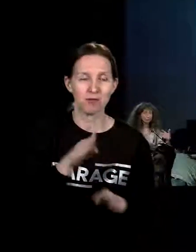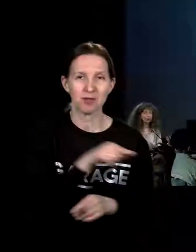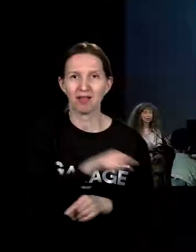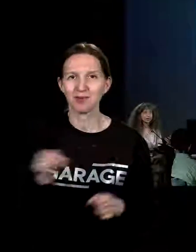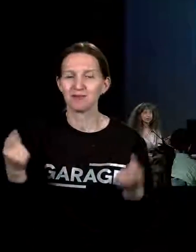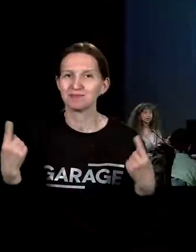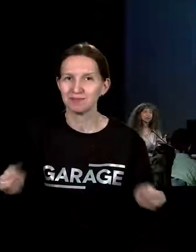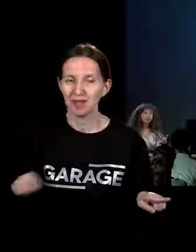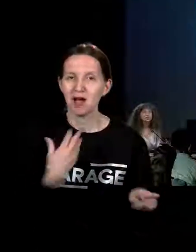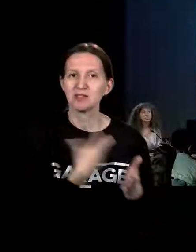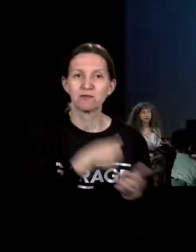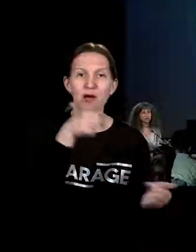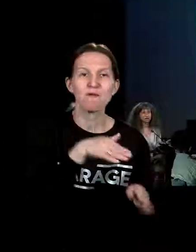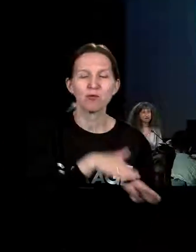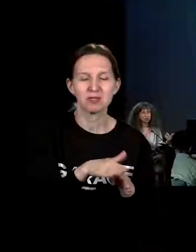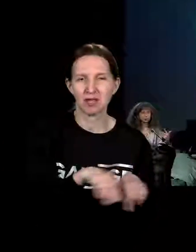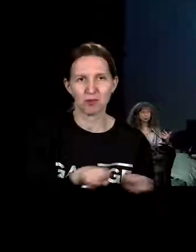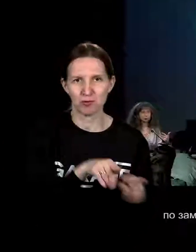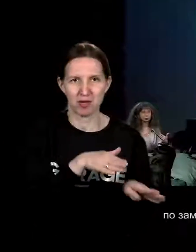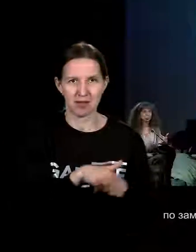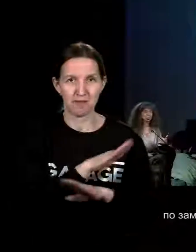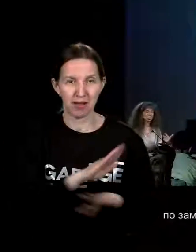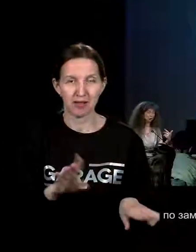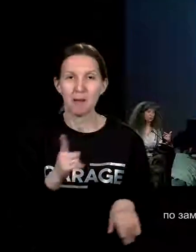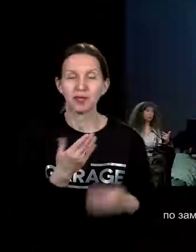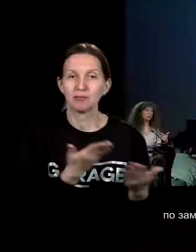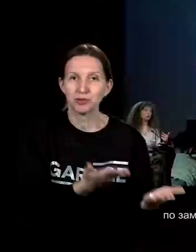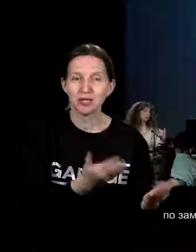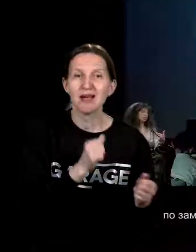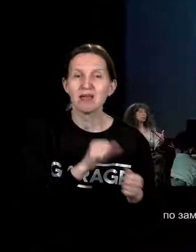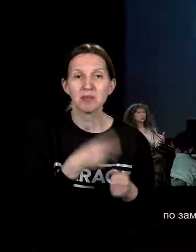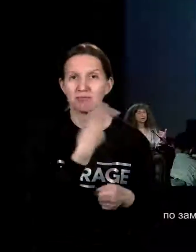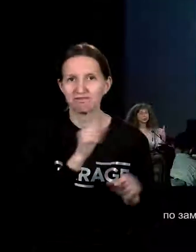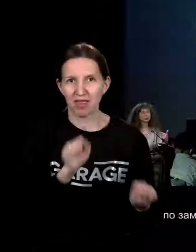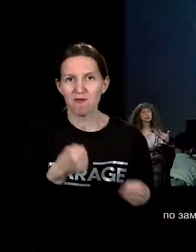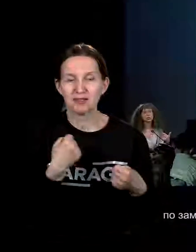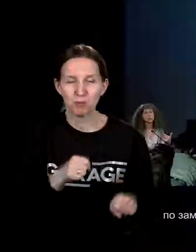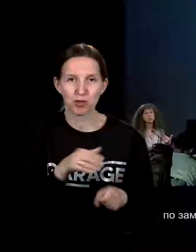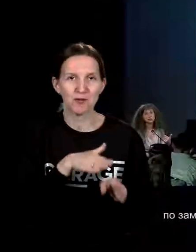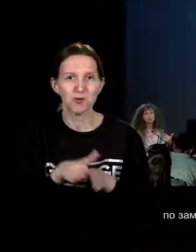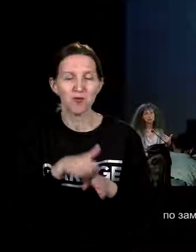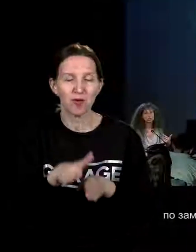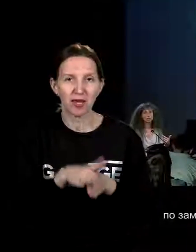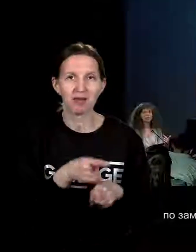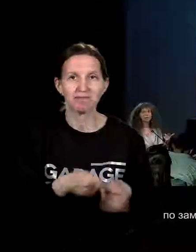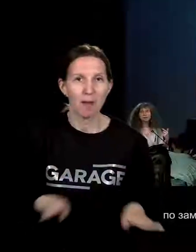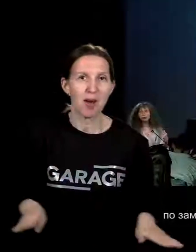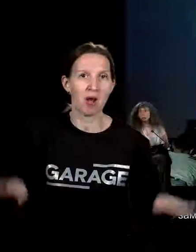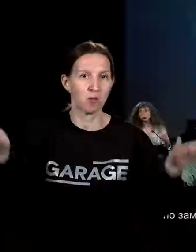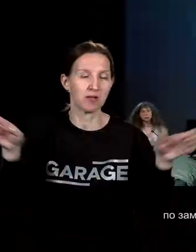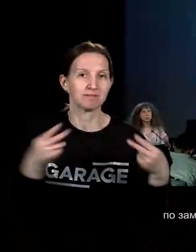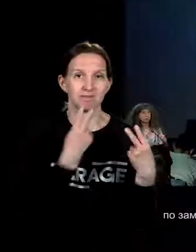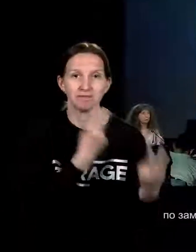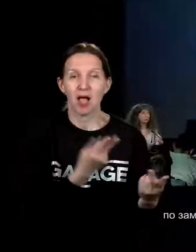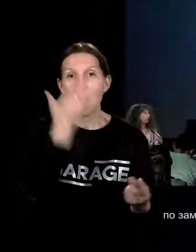понятное и функциональное назначение не исполняет. Потому что то, что вот эта самая невозможность осуществления этого полета, это то,